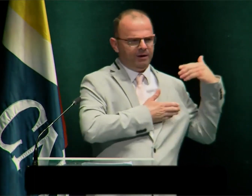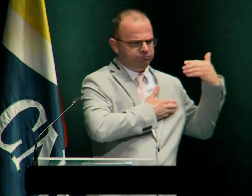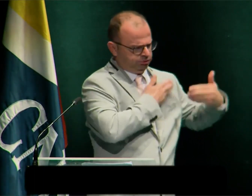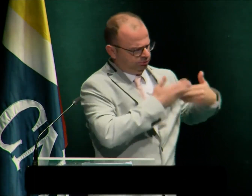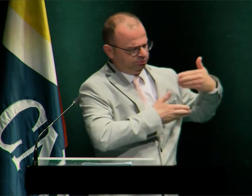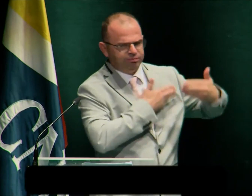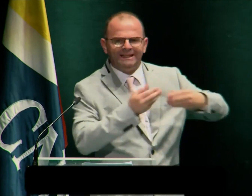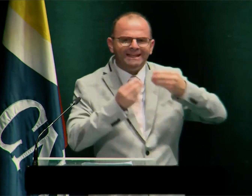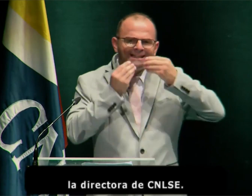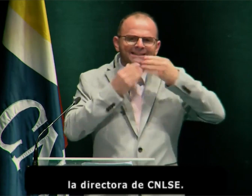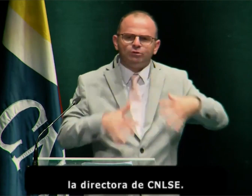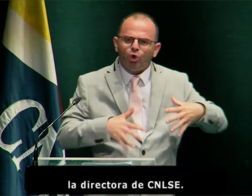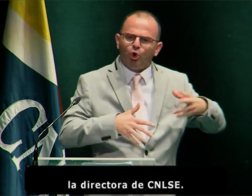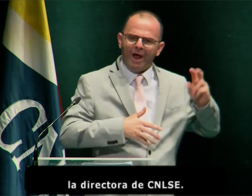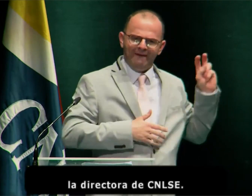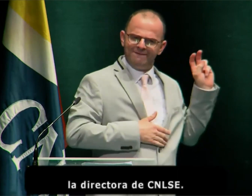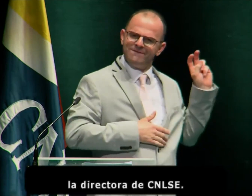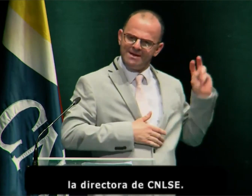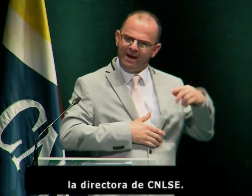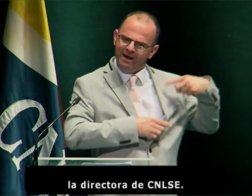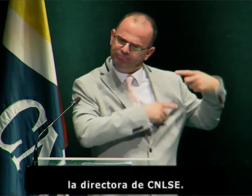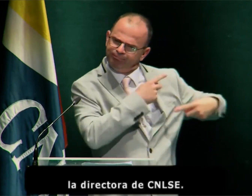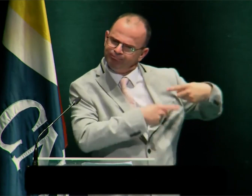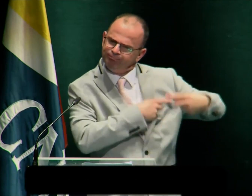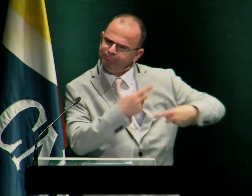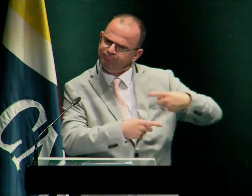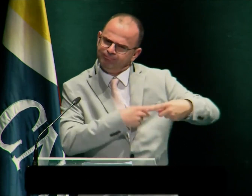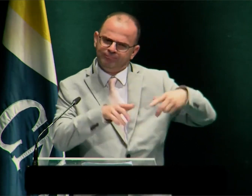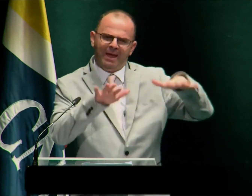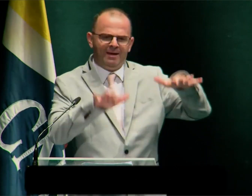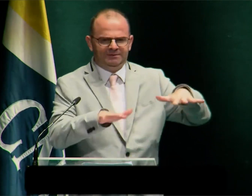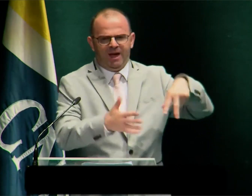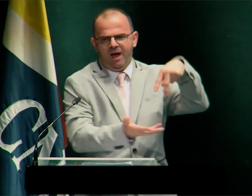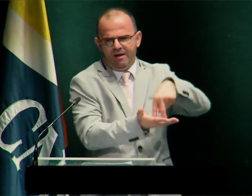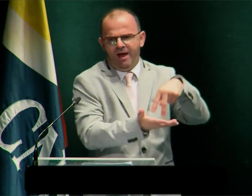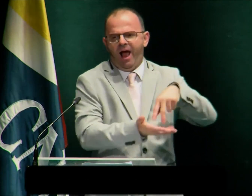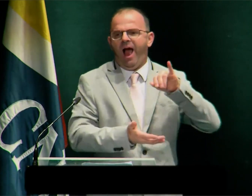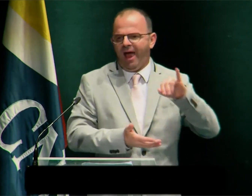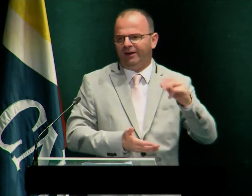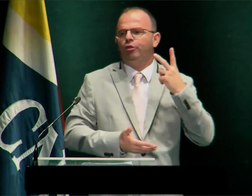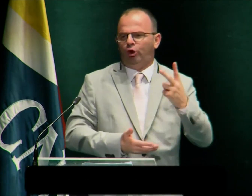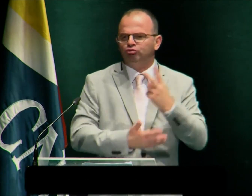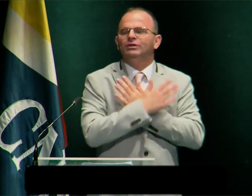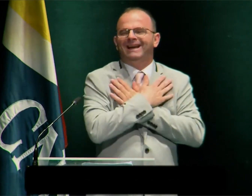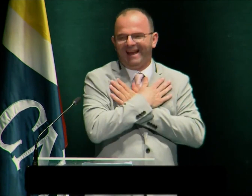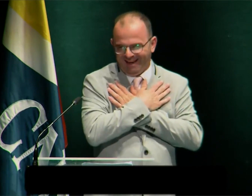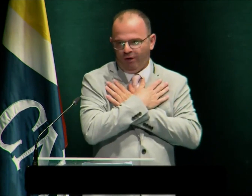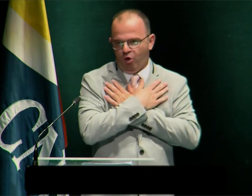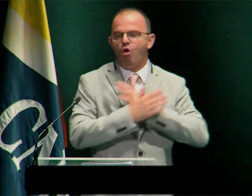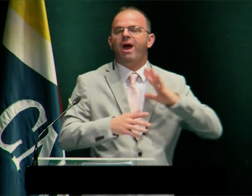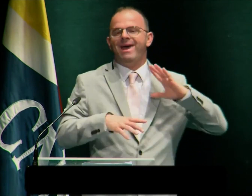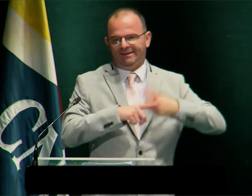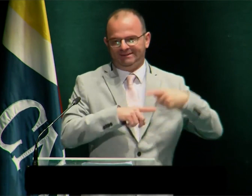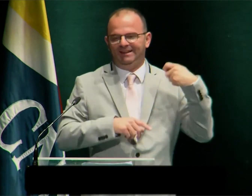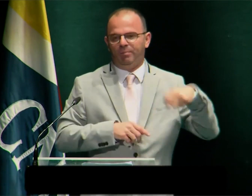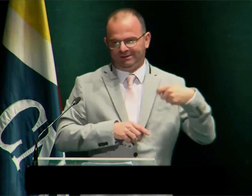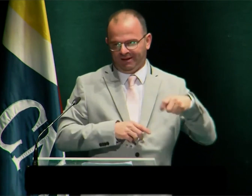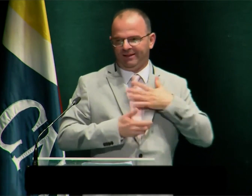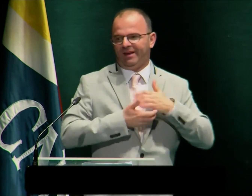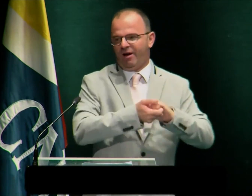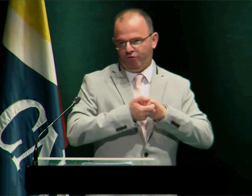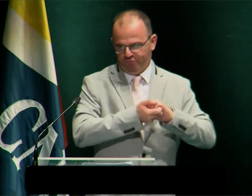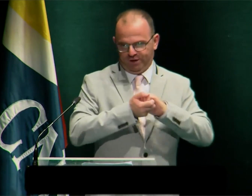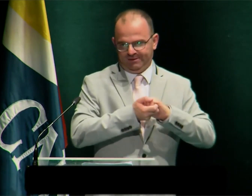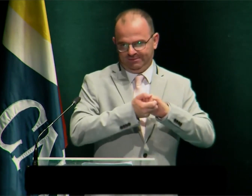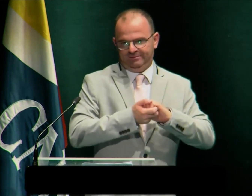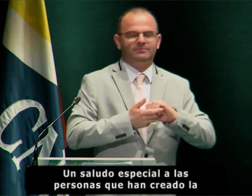un saludo especial a las personas que han creado la historia de la CENSE, 2